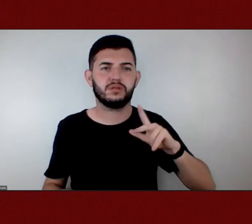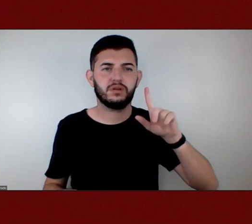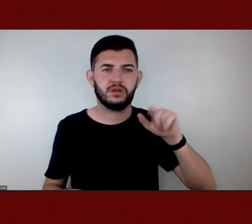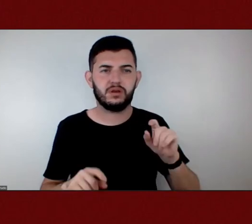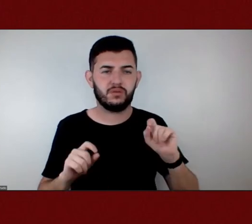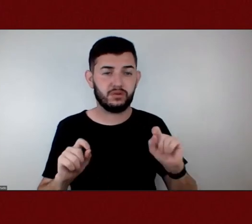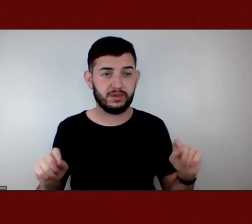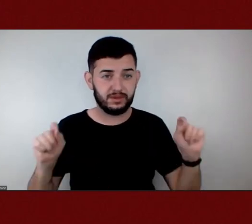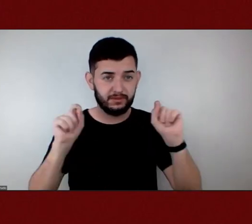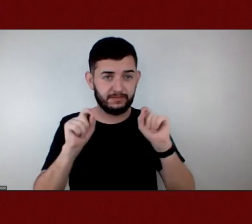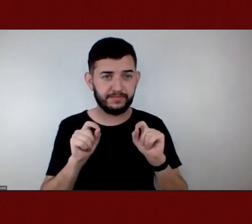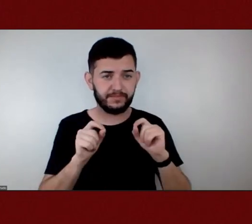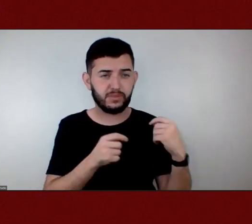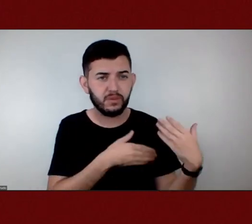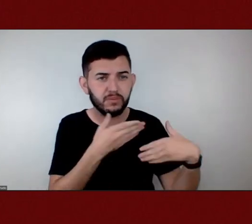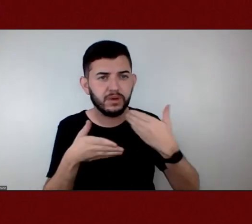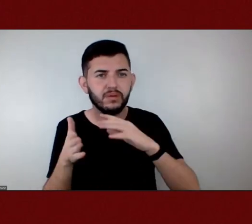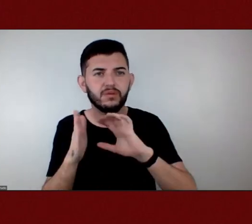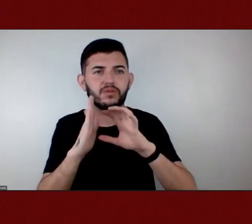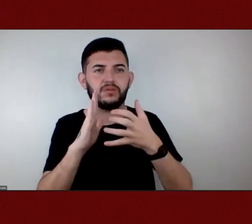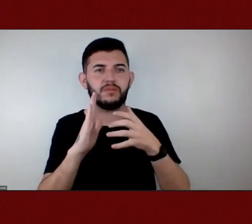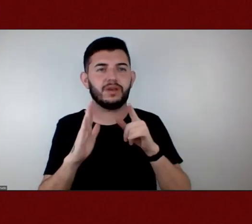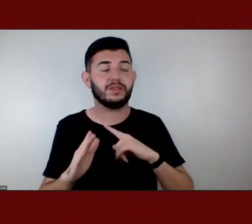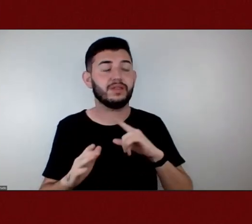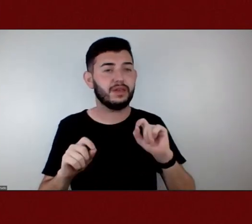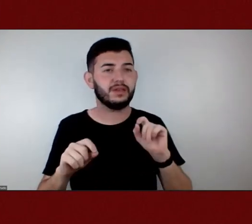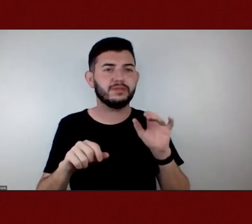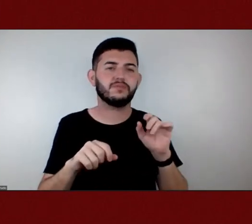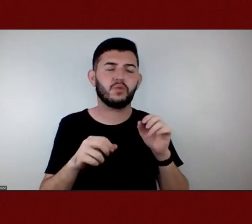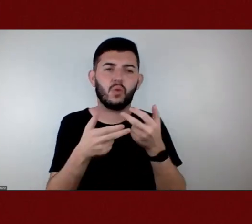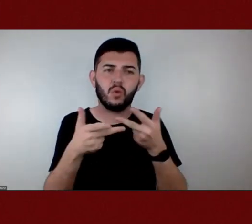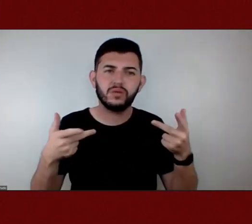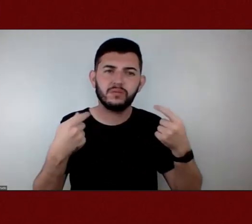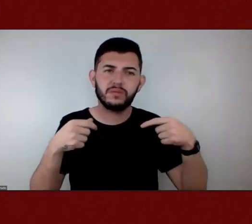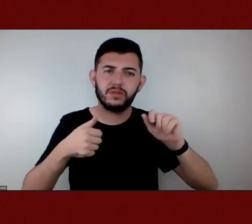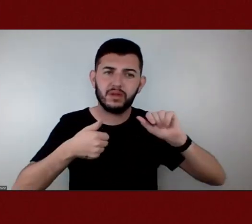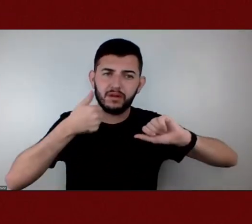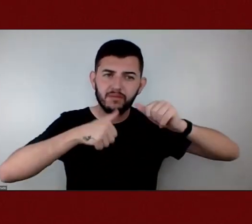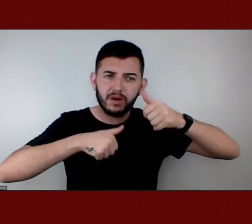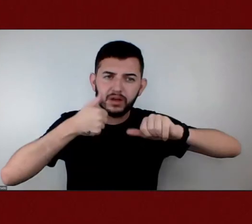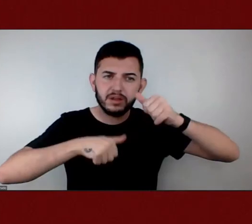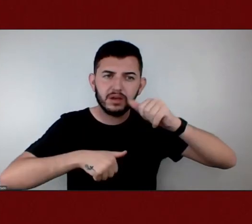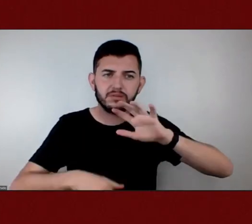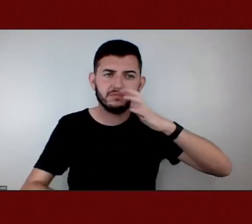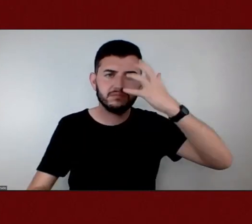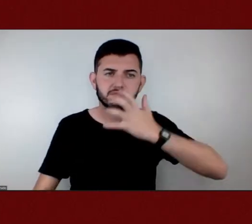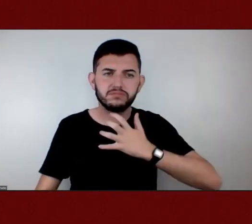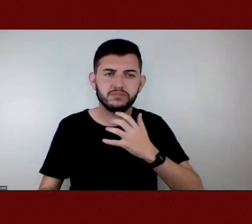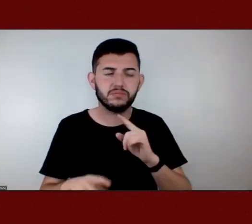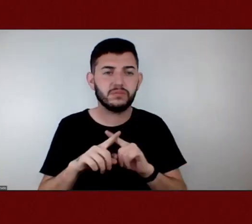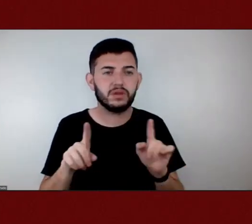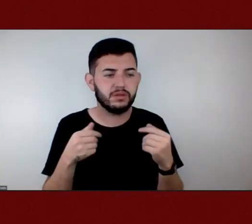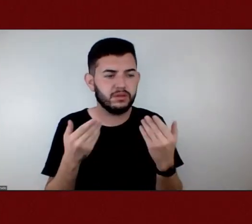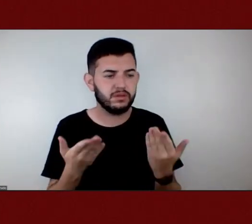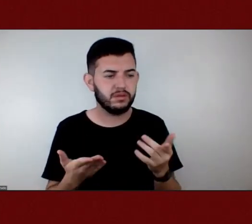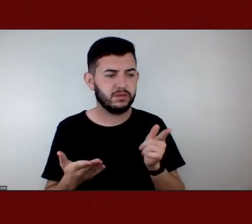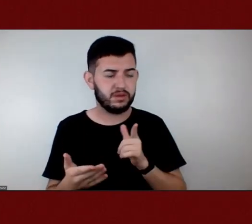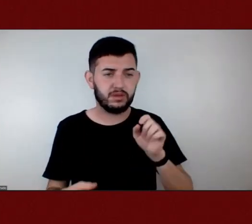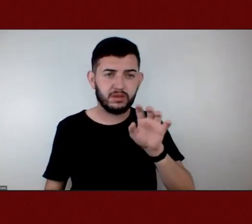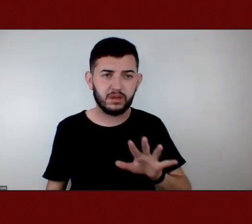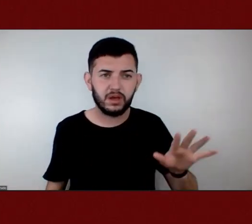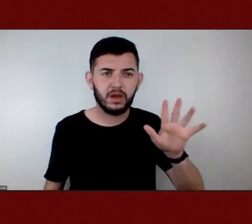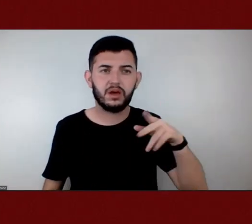lances dignos de serem revistos com serenidade, até por já terem escapado do âmbito político